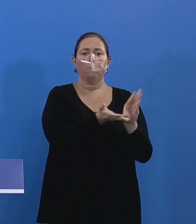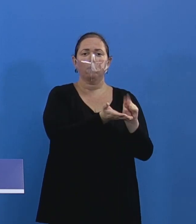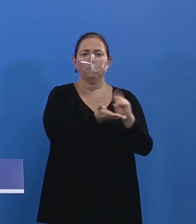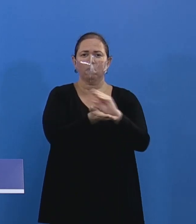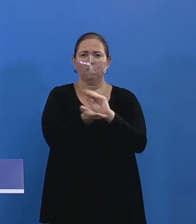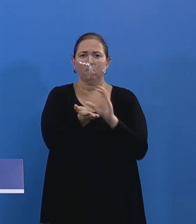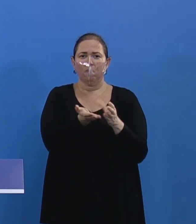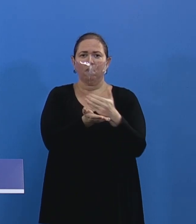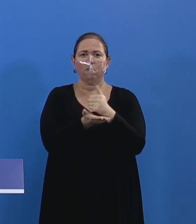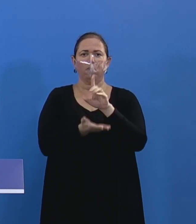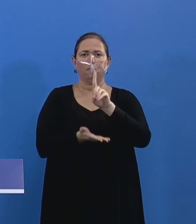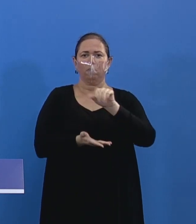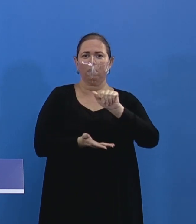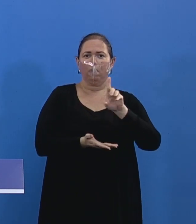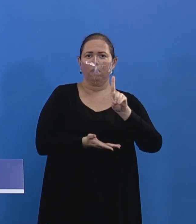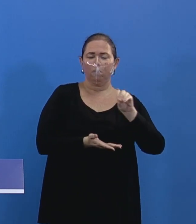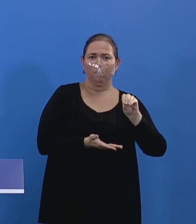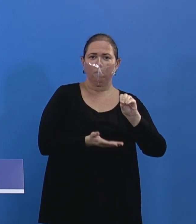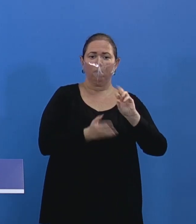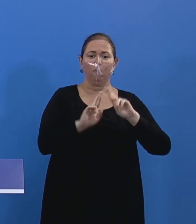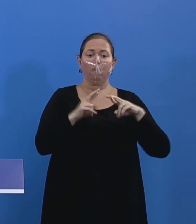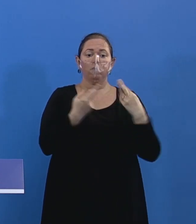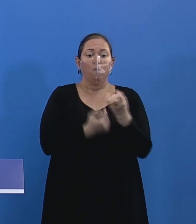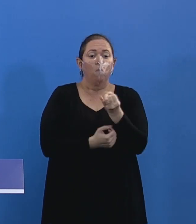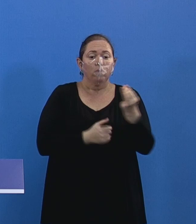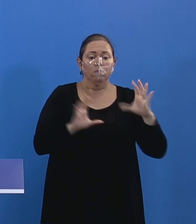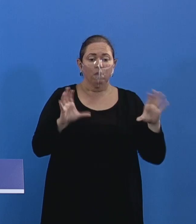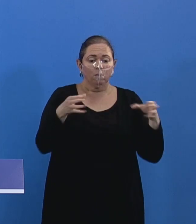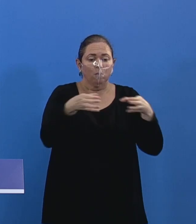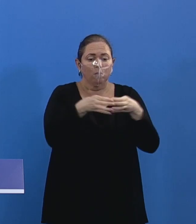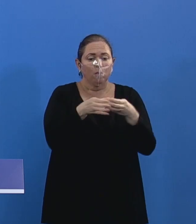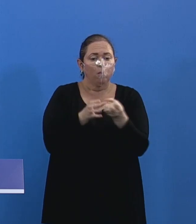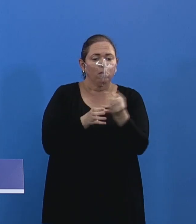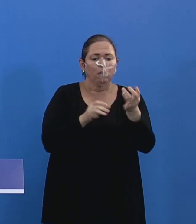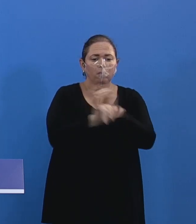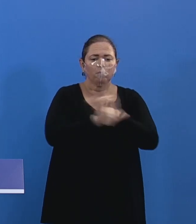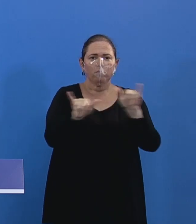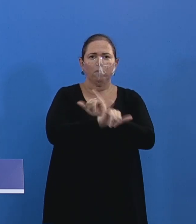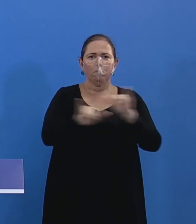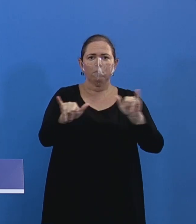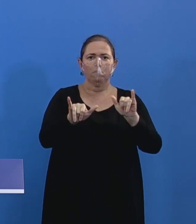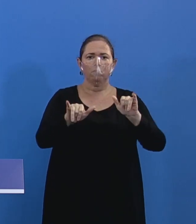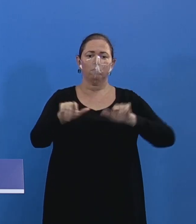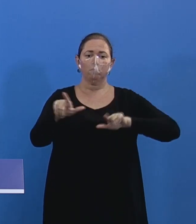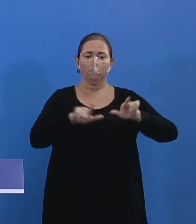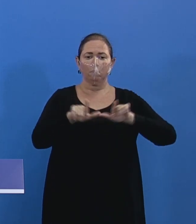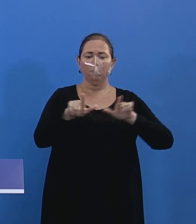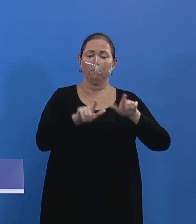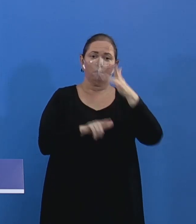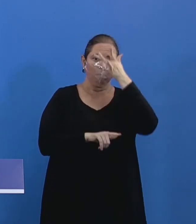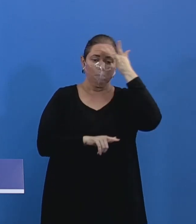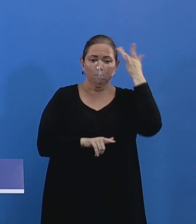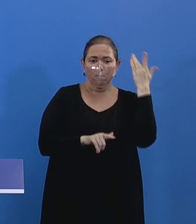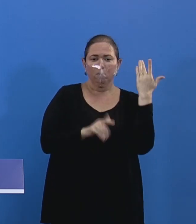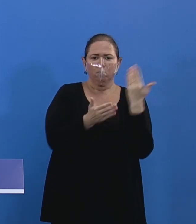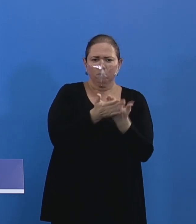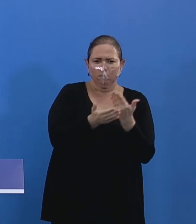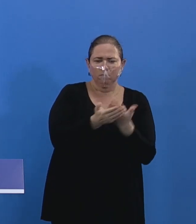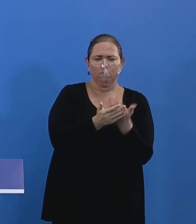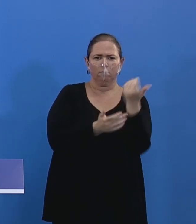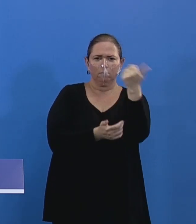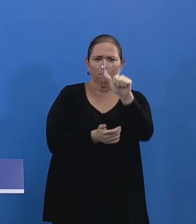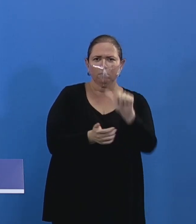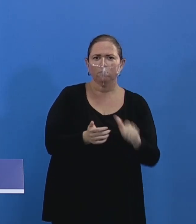a reunião de uma grande quantidade de informações, o trabalho de especialistas, o trabalho